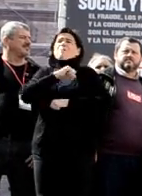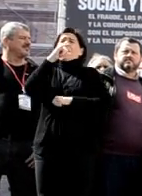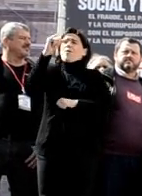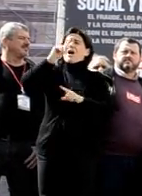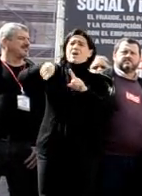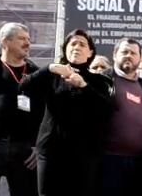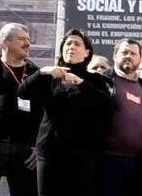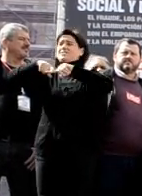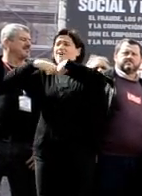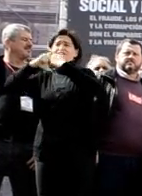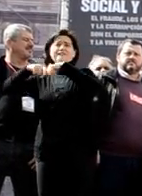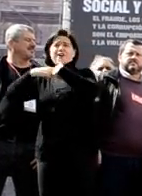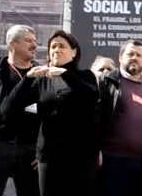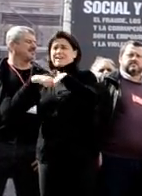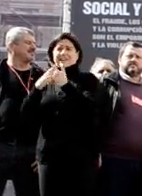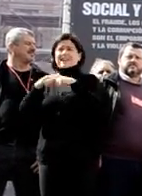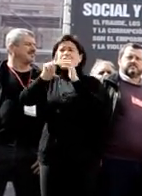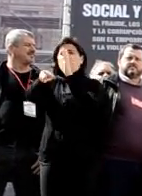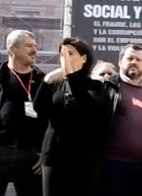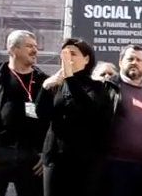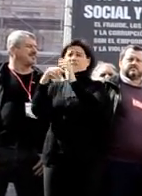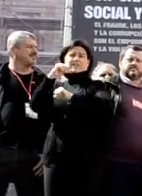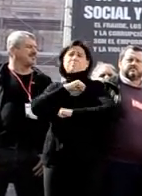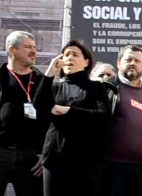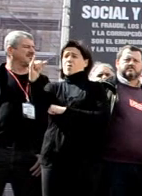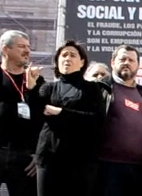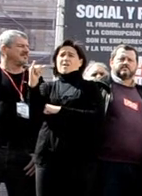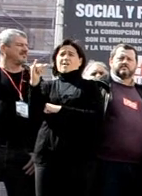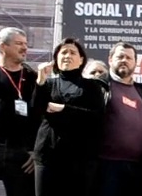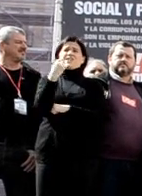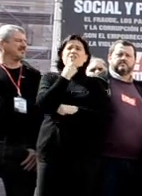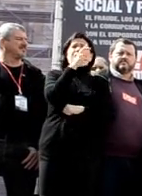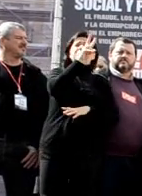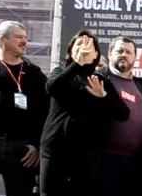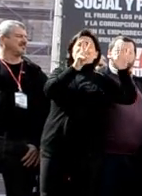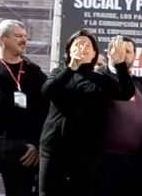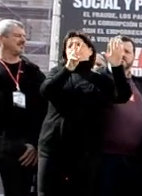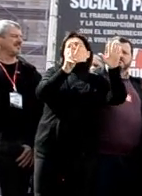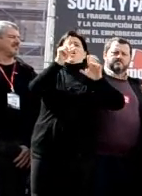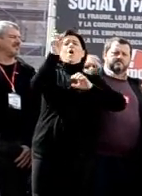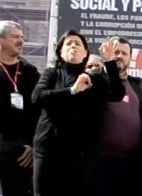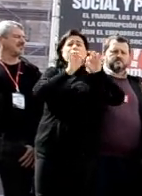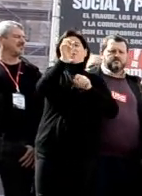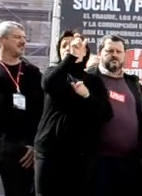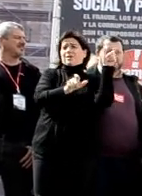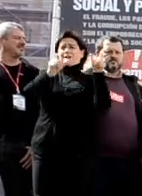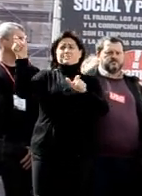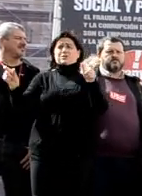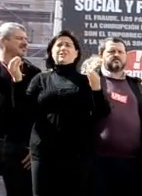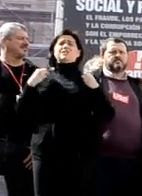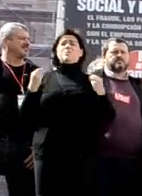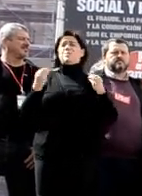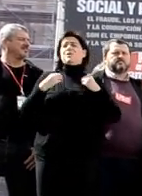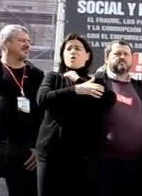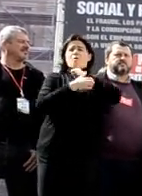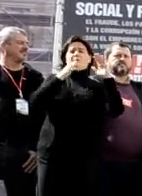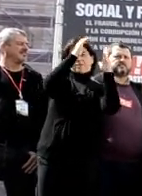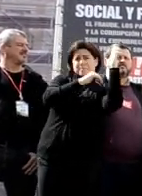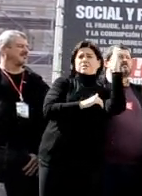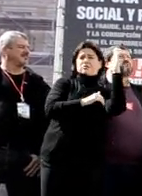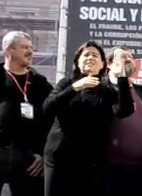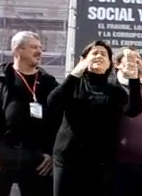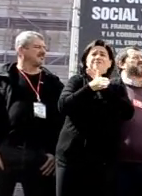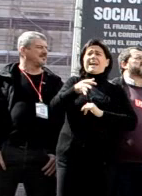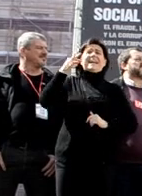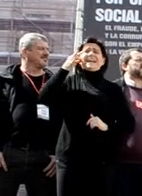del 27% de la población viviendo por debajo del umbral de la pobreza son la insoportable realidad del